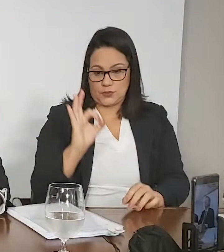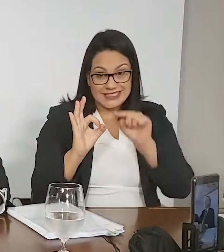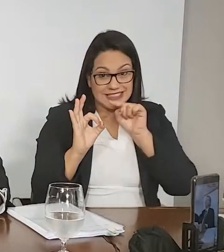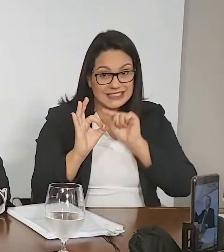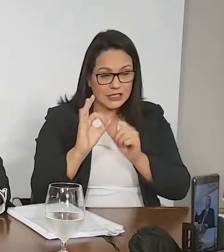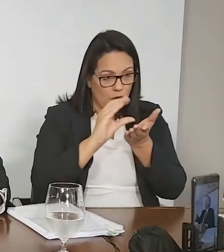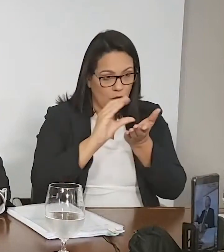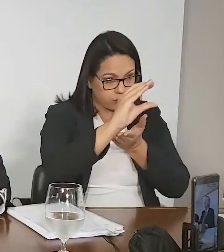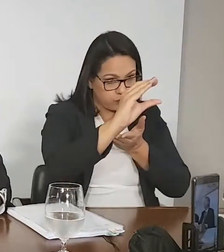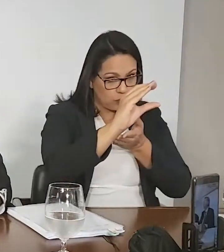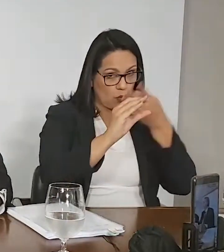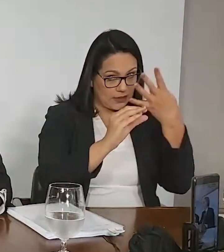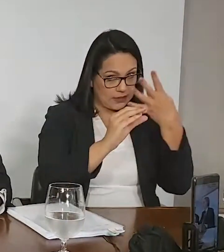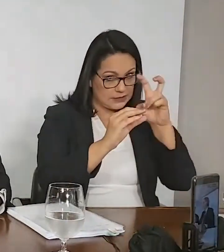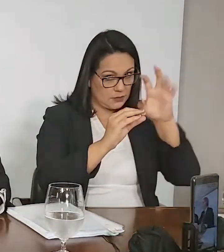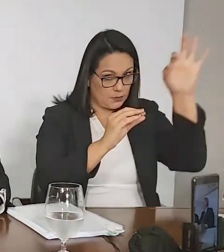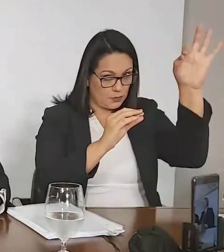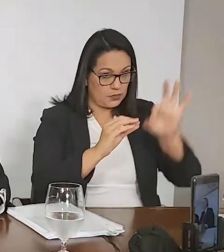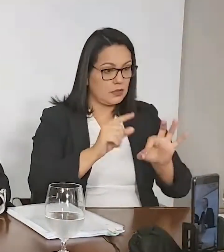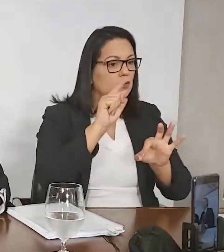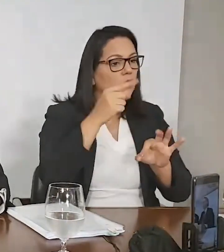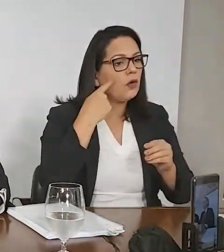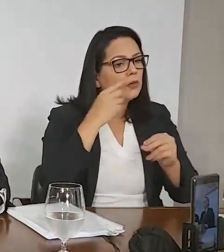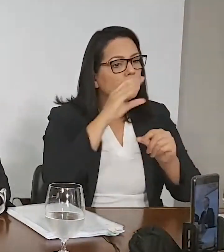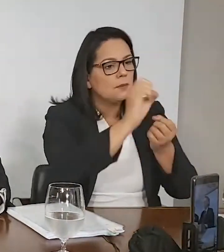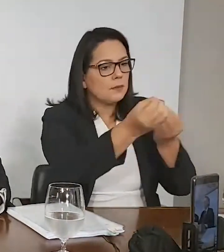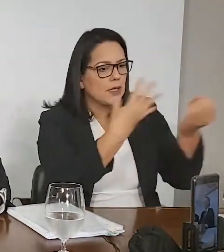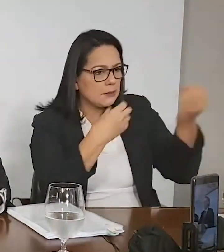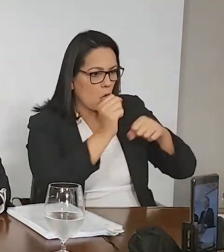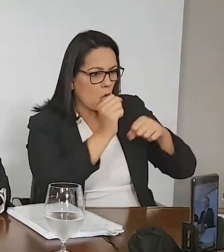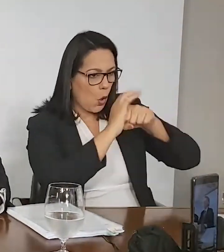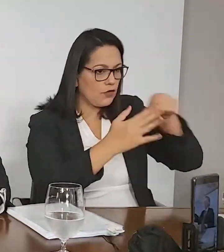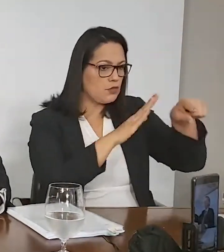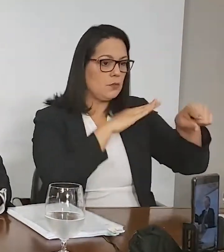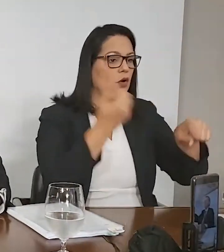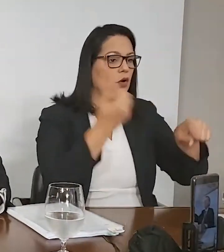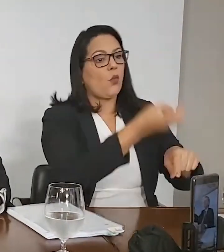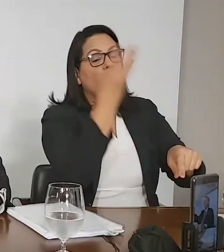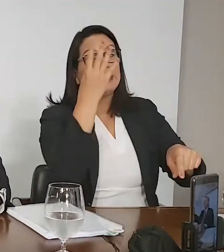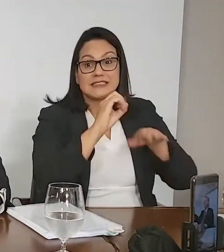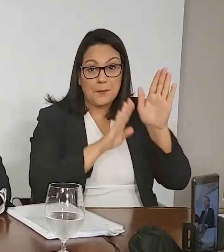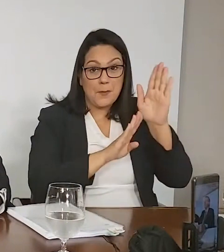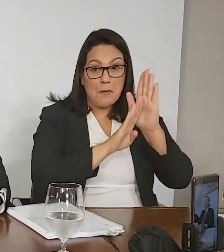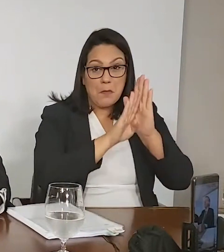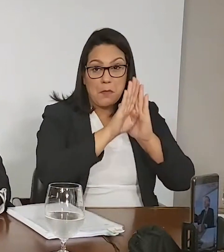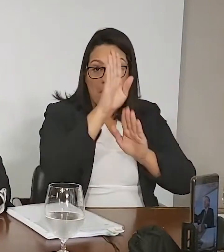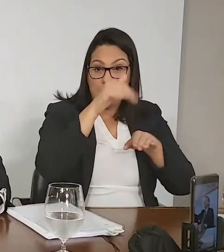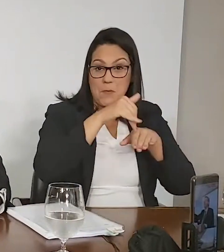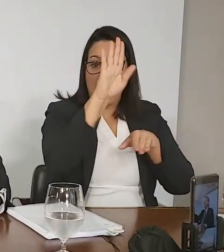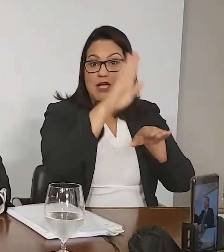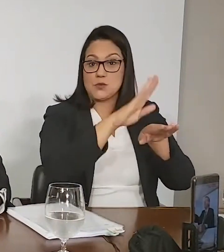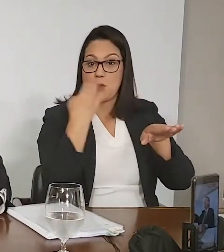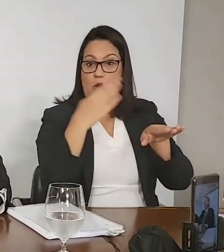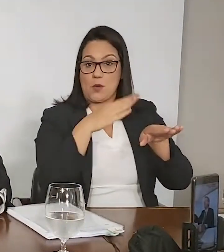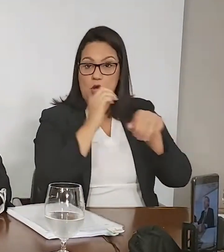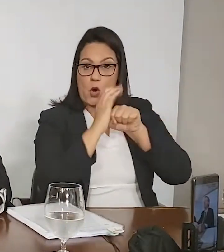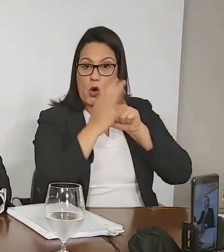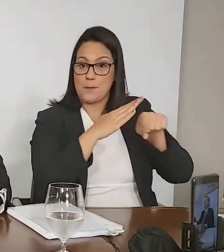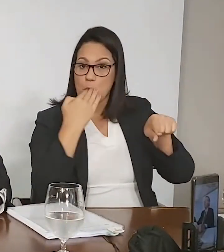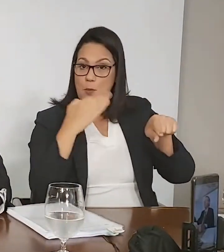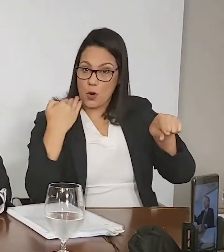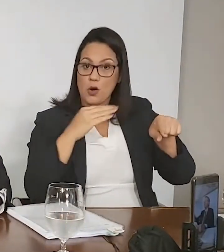Estado de acordo com as notificações de Covid. Então, quanto mais casos de Covid, quanto mais